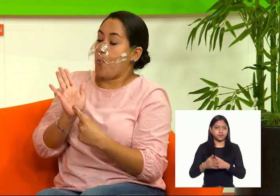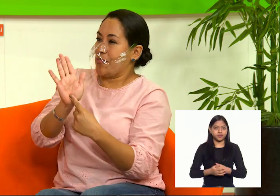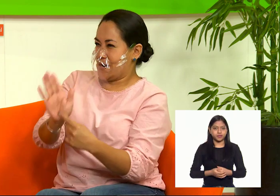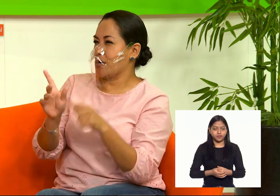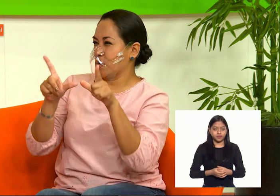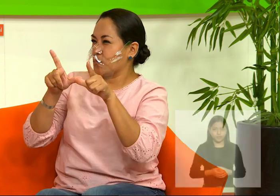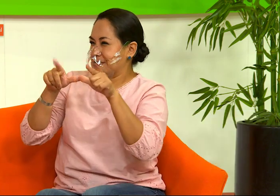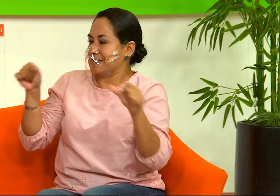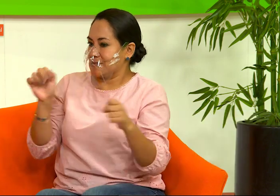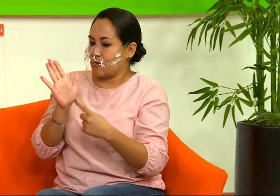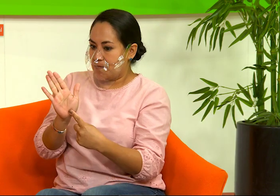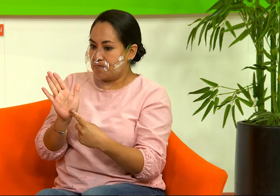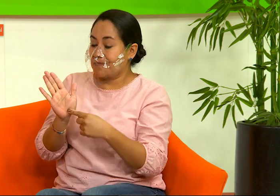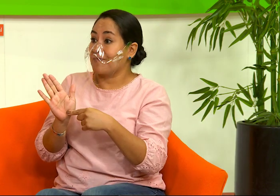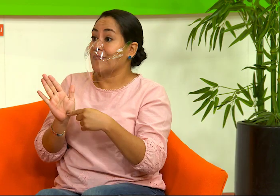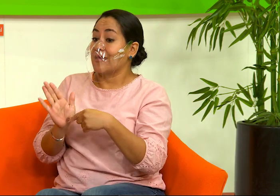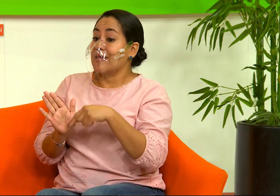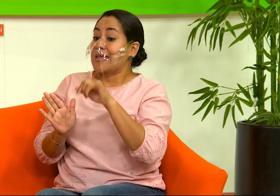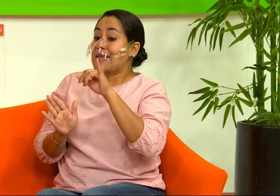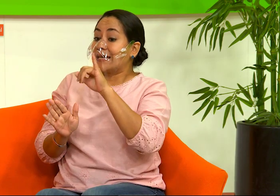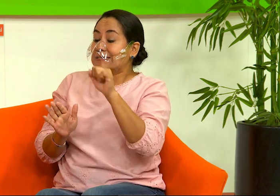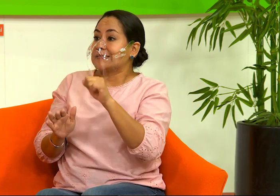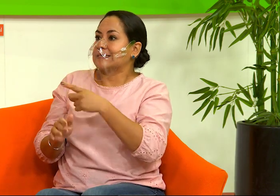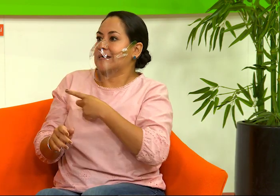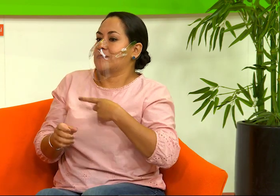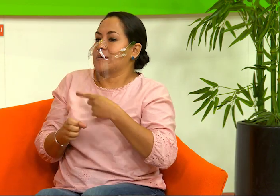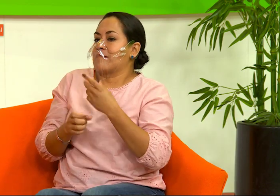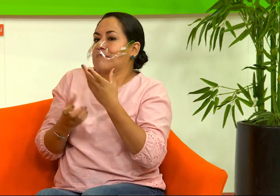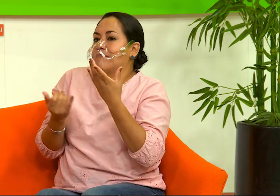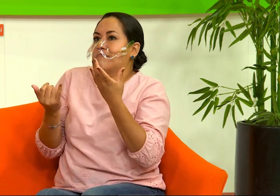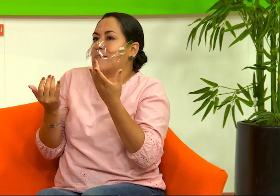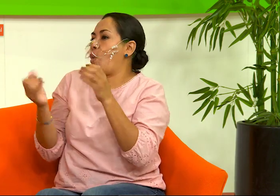Es muy importante que el instructor sordo sea un modelo lingüístico.